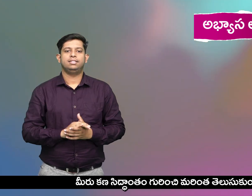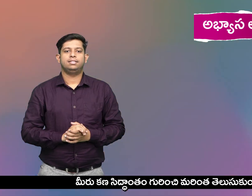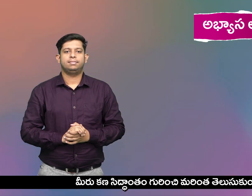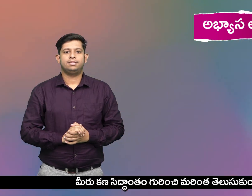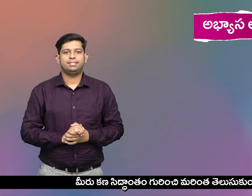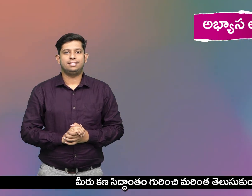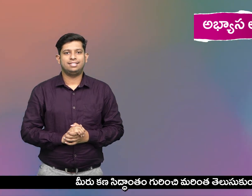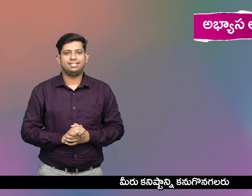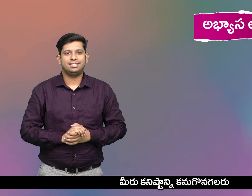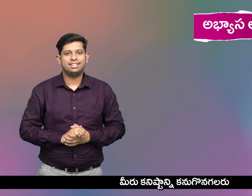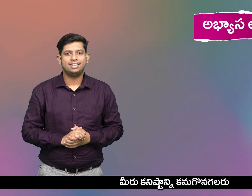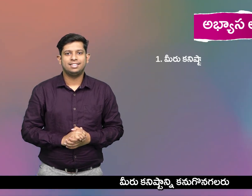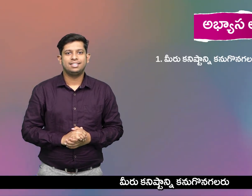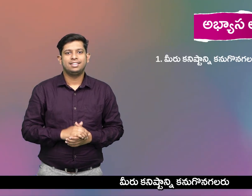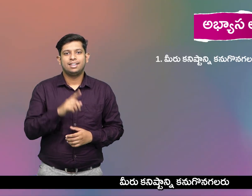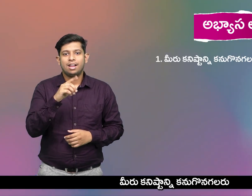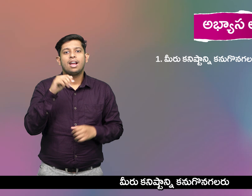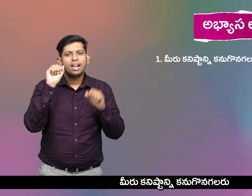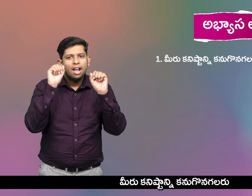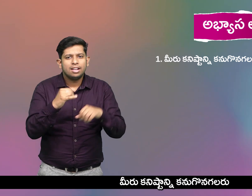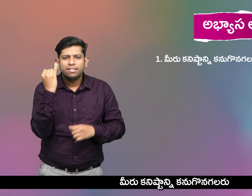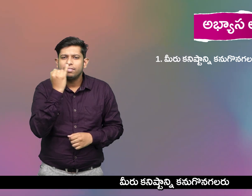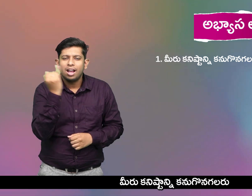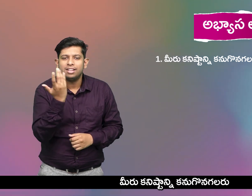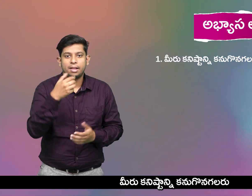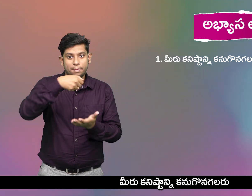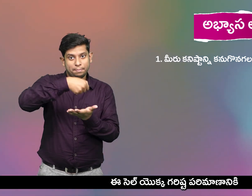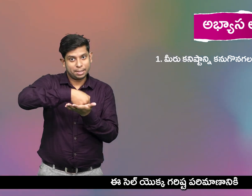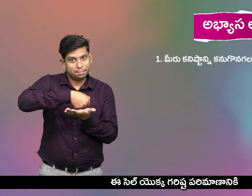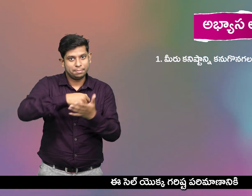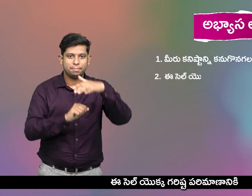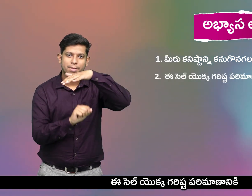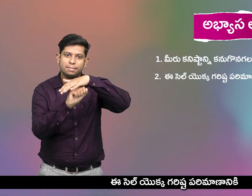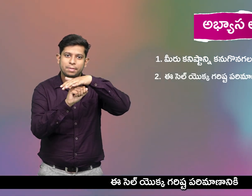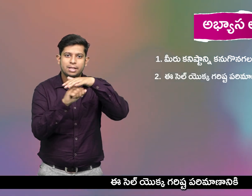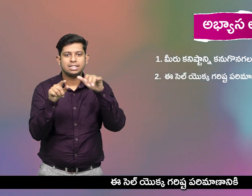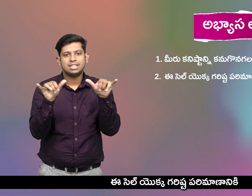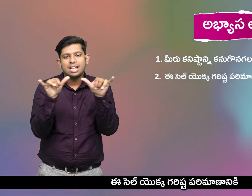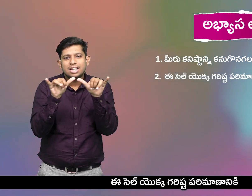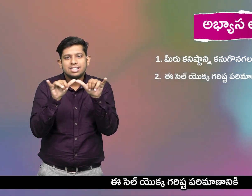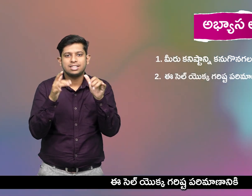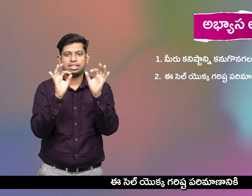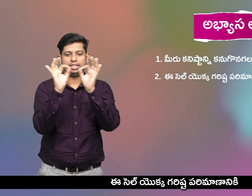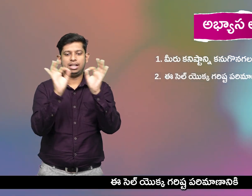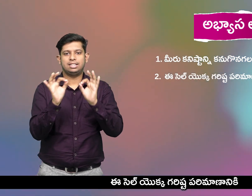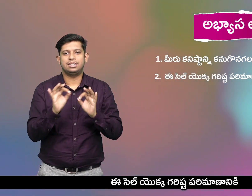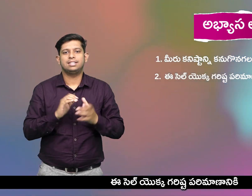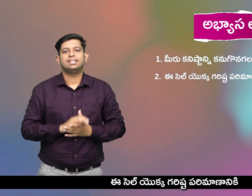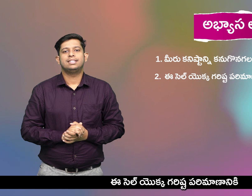తెలుసుకుంటారు. మీరు కనిష్టాన్ని కనుగొనగలరు. ఈ సెల్ యొక్క గరిష్ట పరిమాణానికి